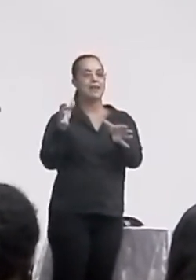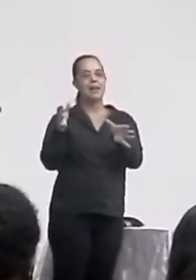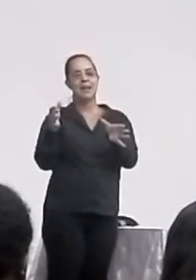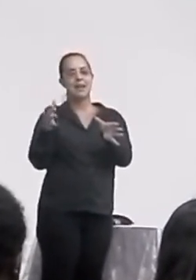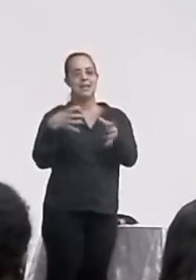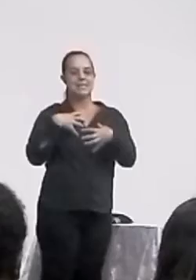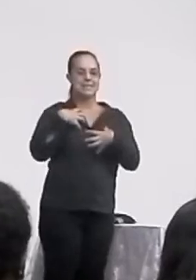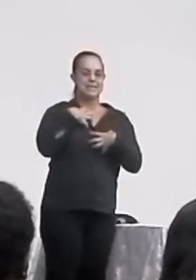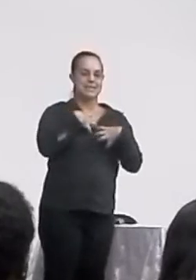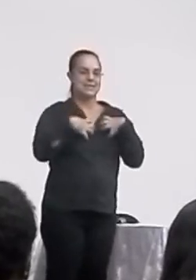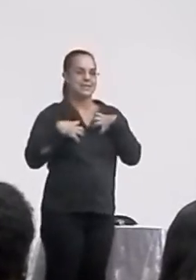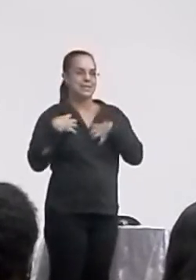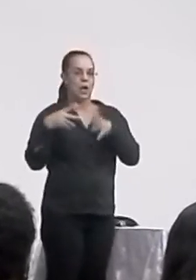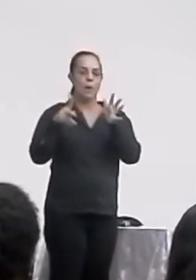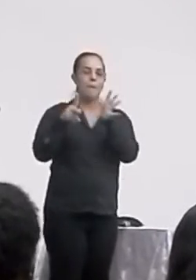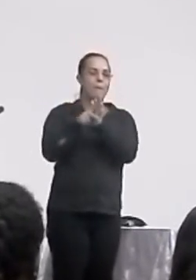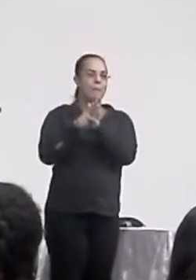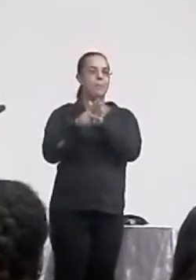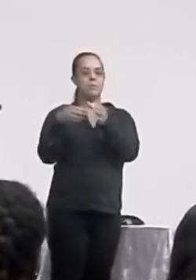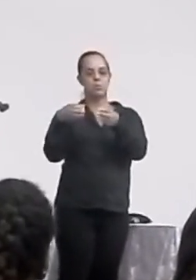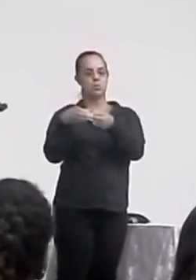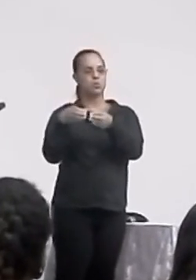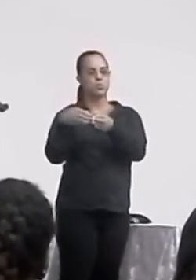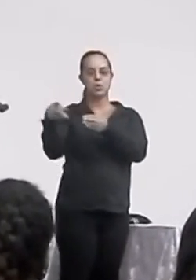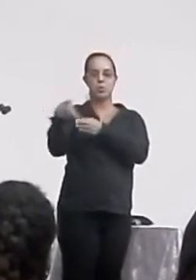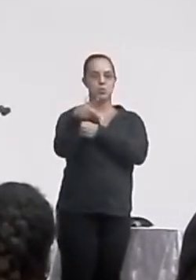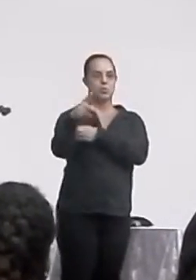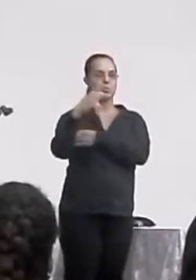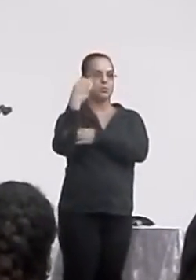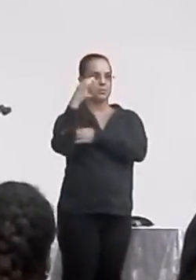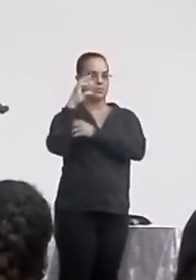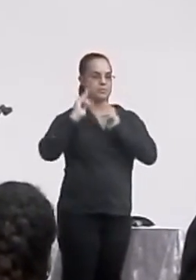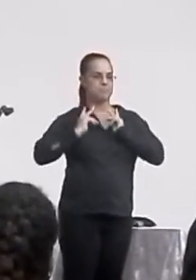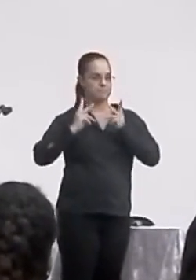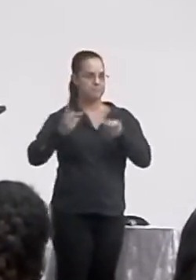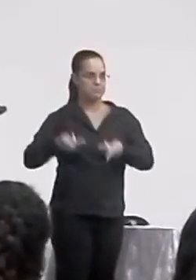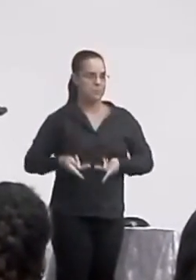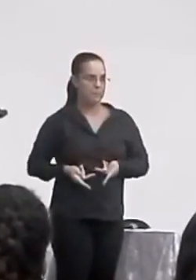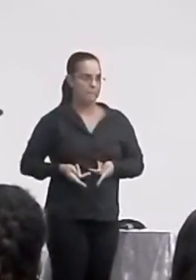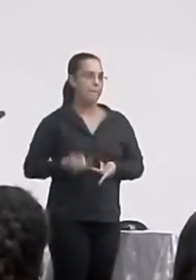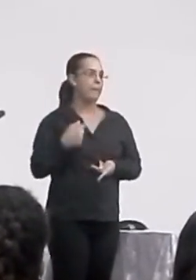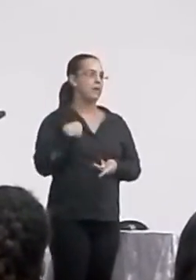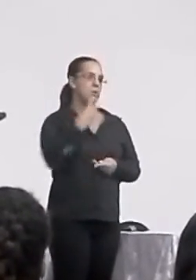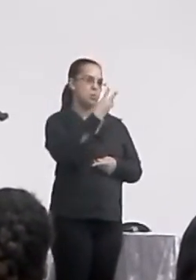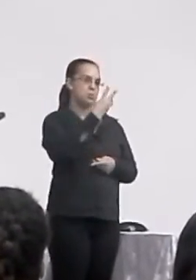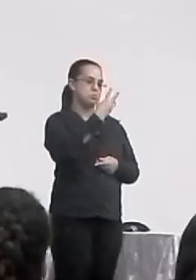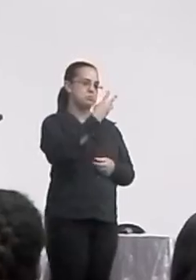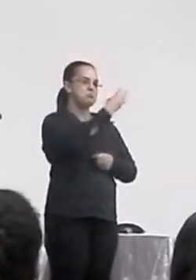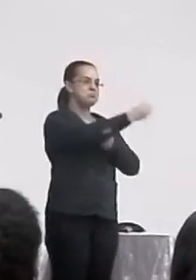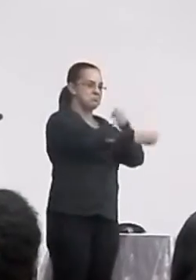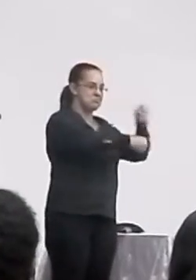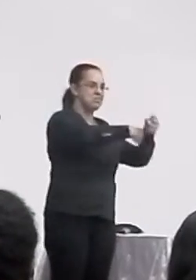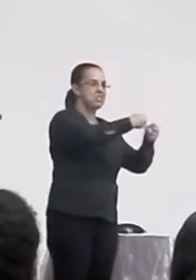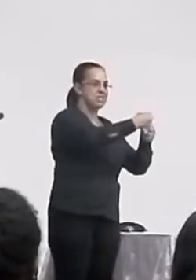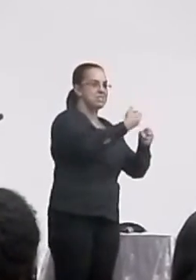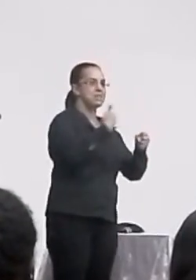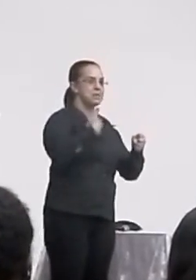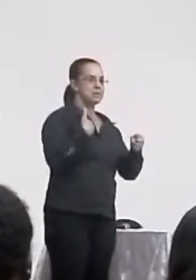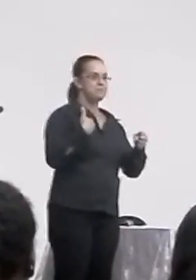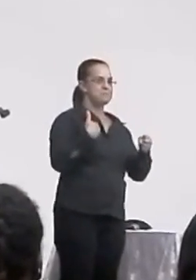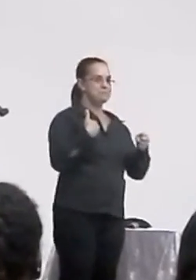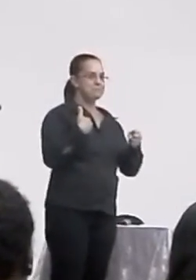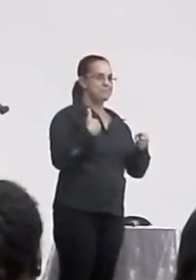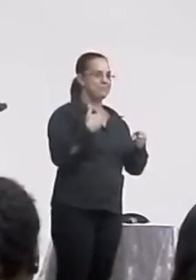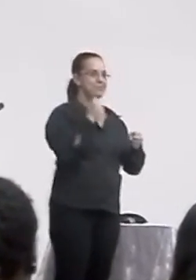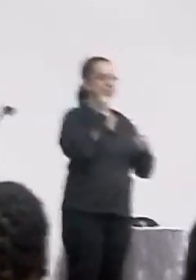Eu não sei se as ciências humanas vão ter um futuro, eu me vou aposentar em 3 anos, não falo.